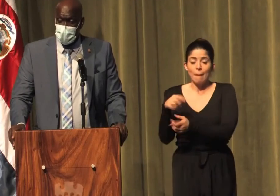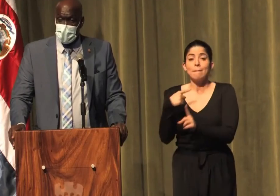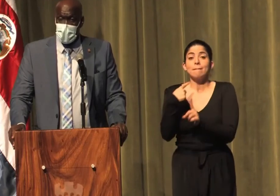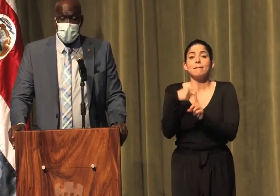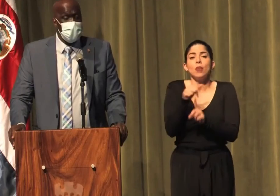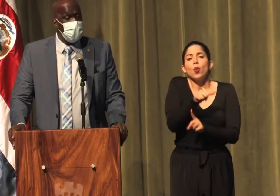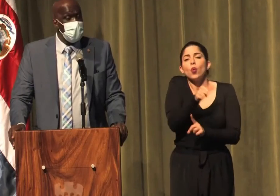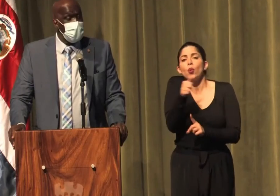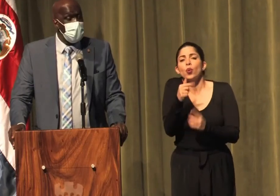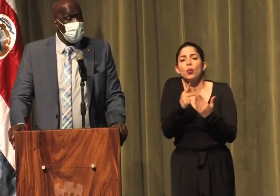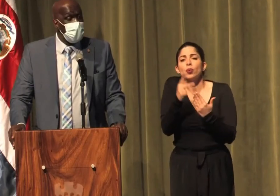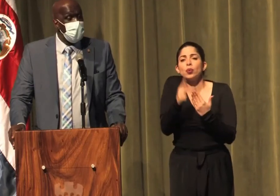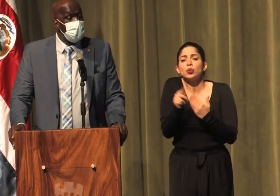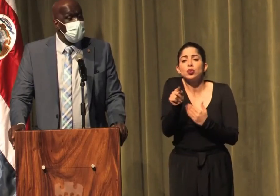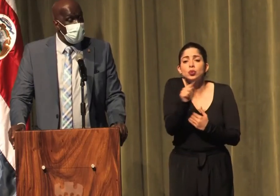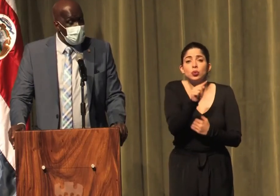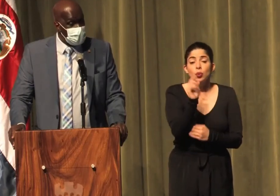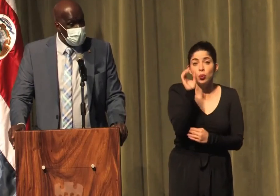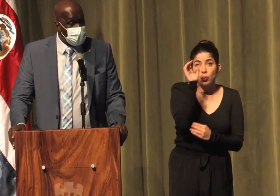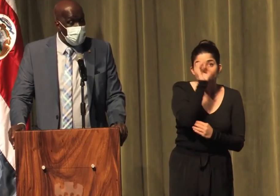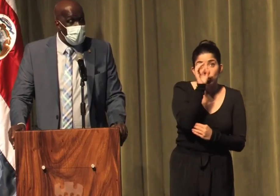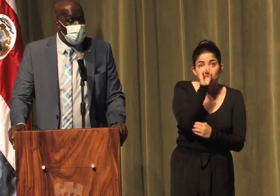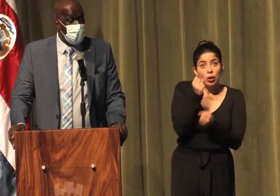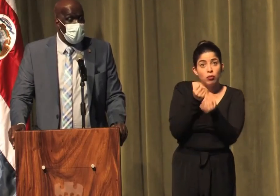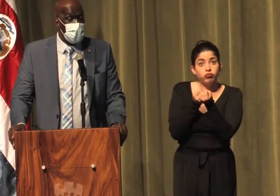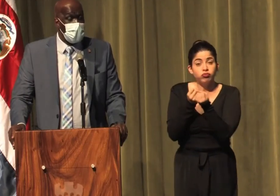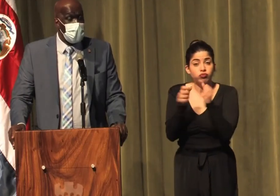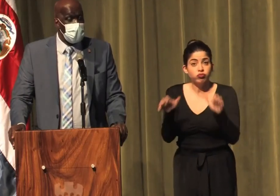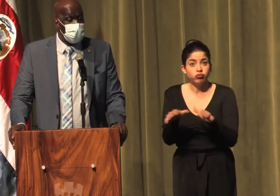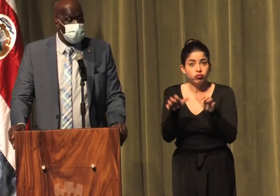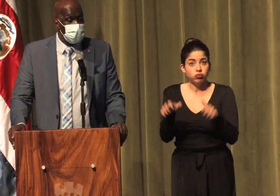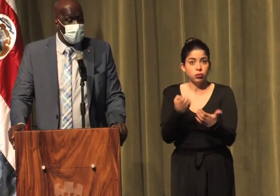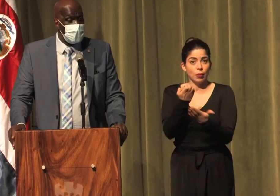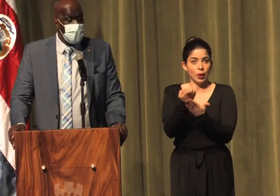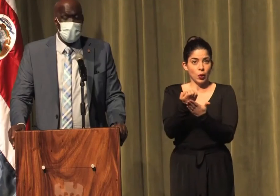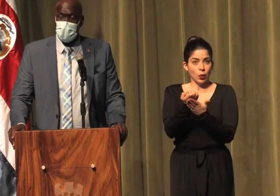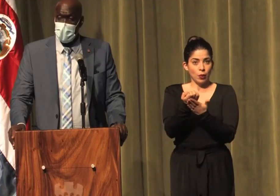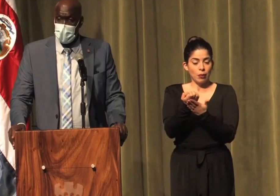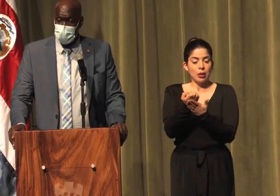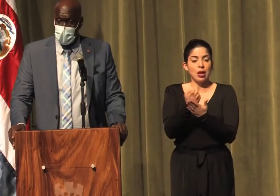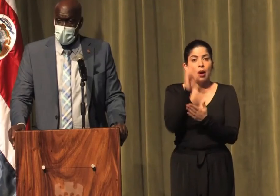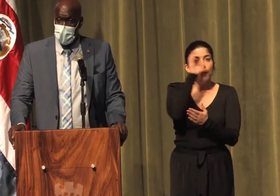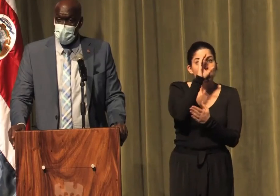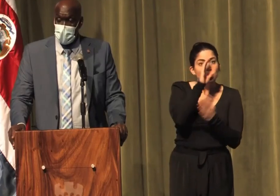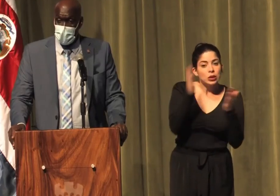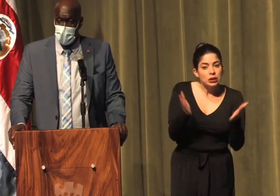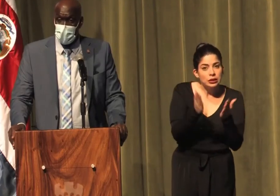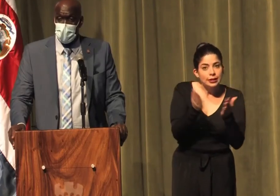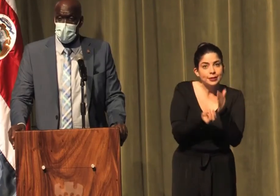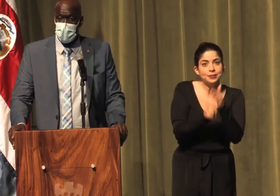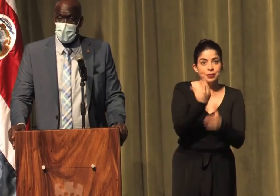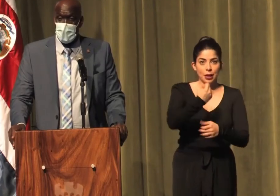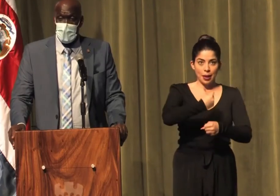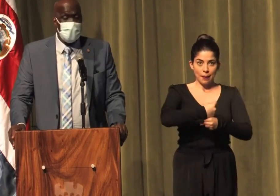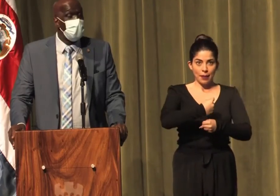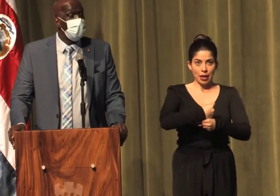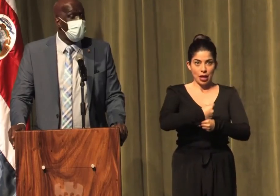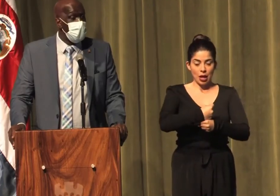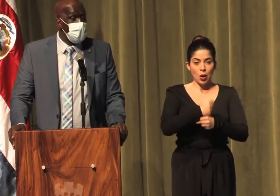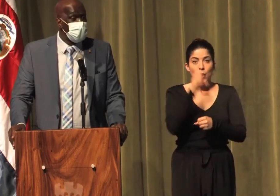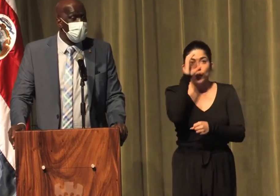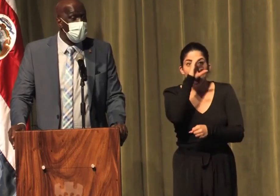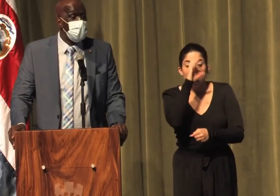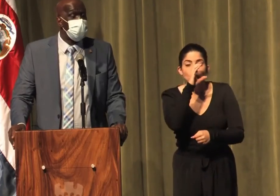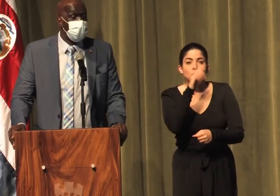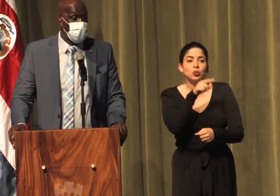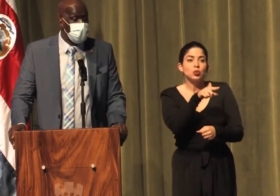que busquen la reactivación económica, la generación de empleo, las